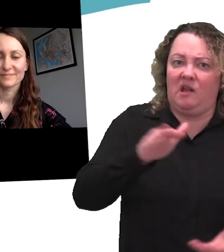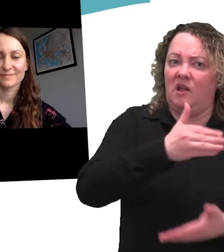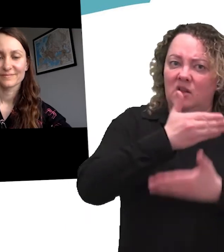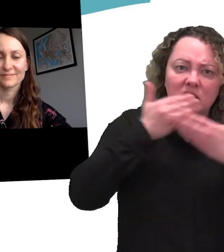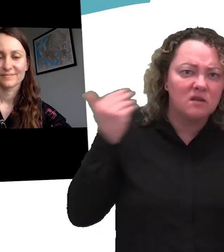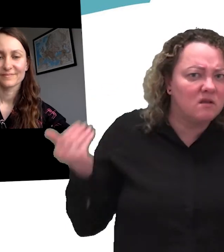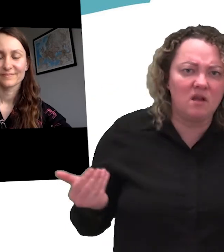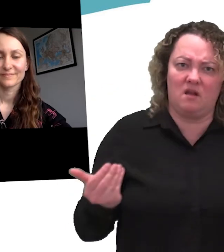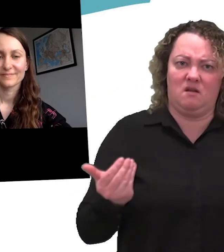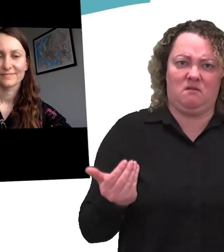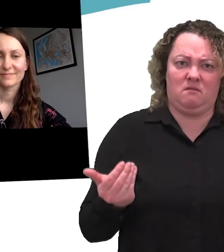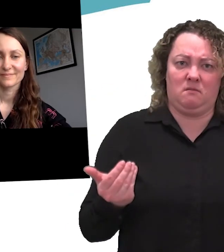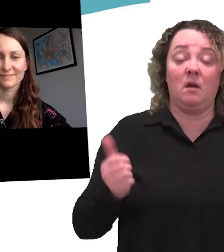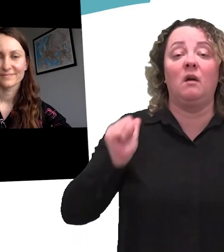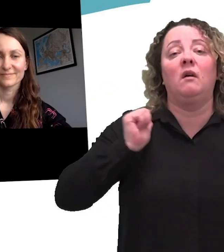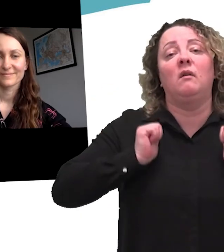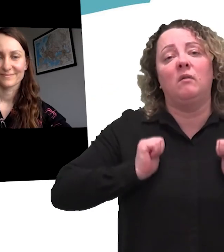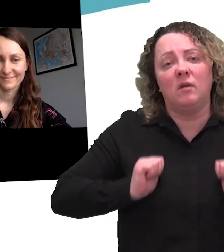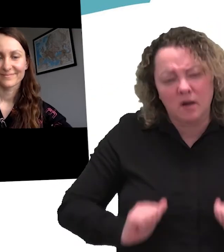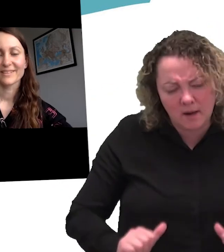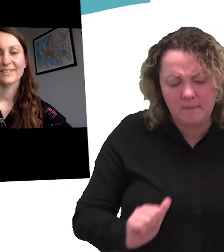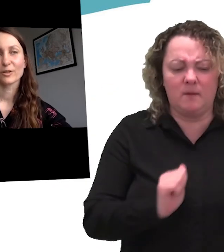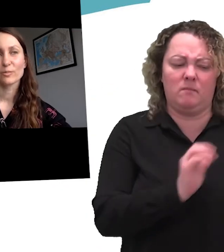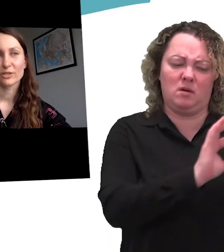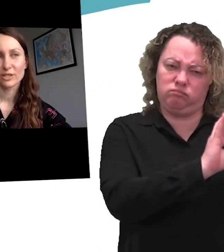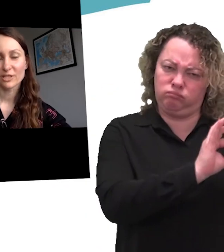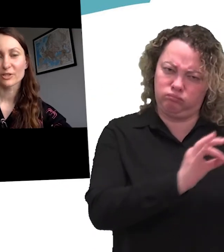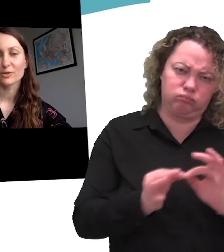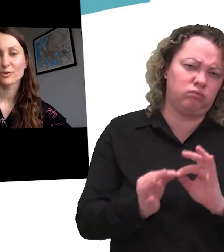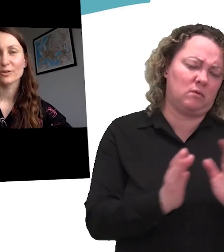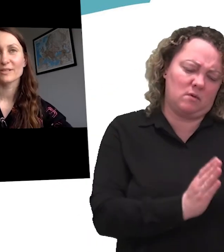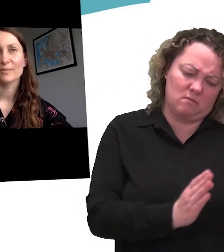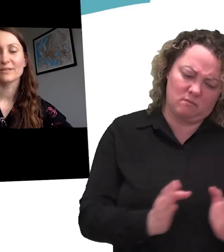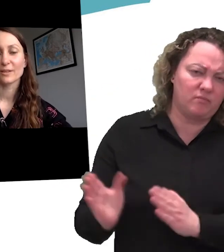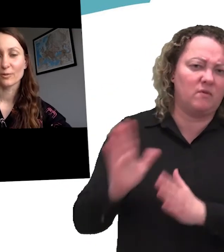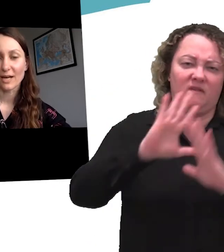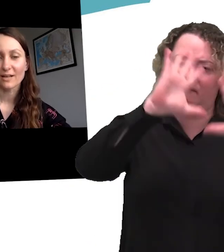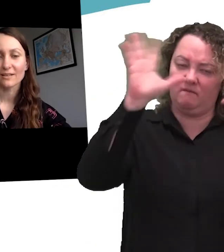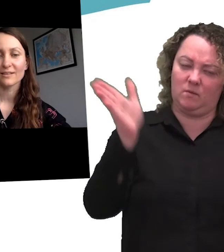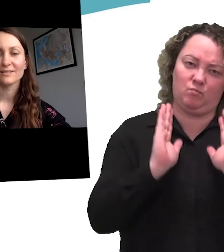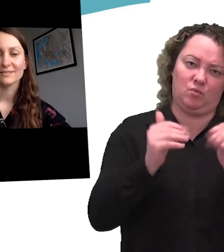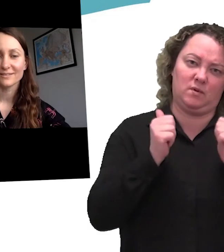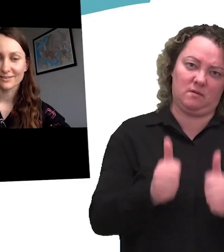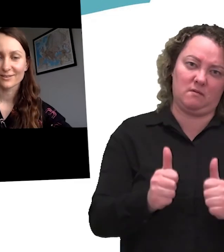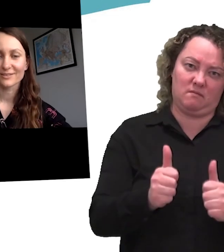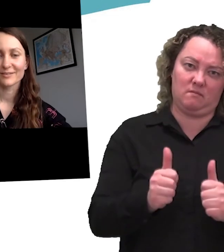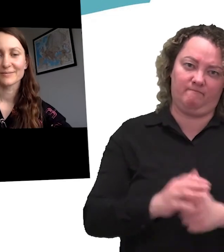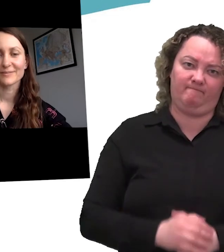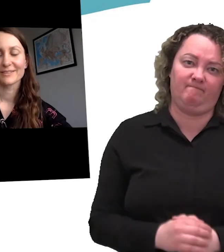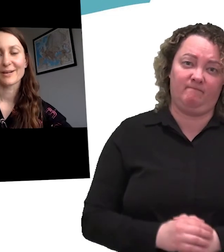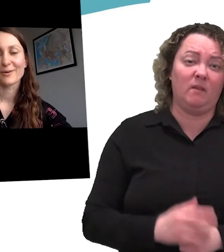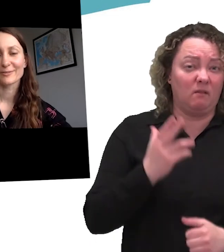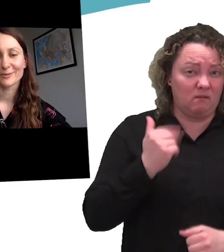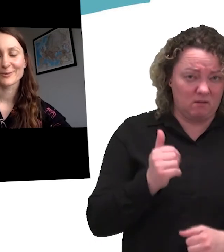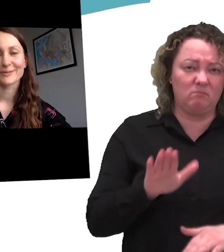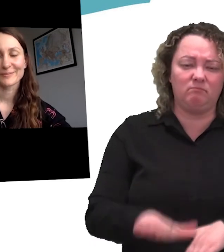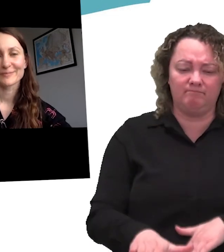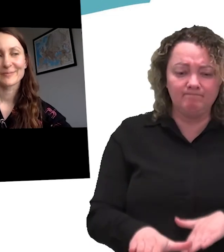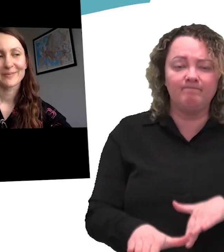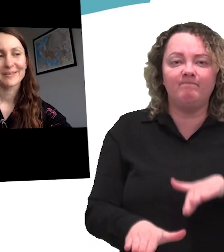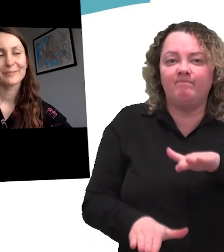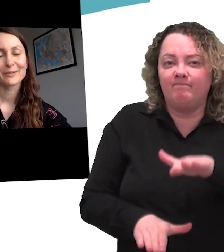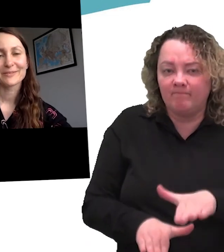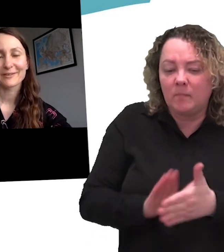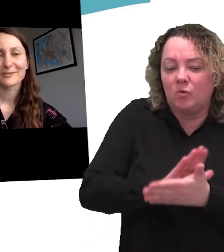ramybė, nuseklumas ir viskas bus gerai. Tai geriau mažai žingsniukais, bet reguliariai ir įtraukiant visus.